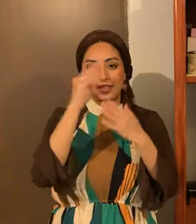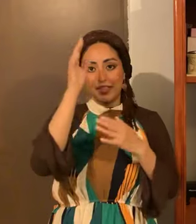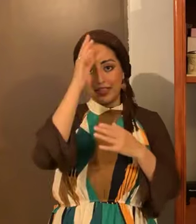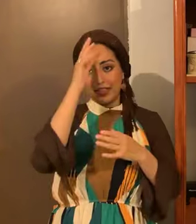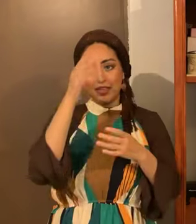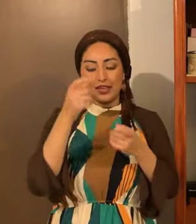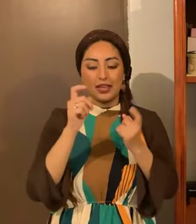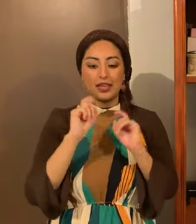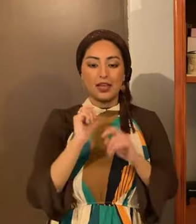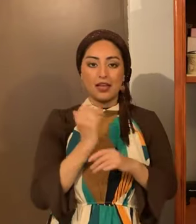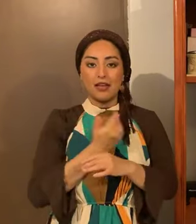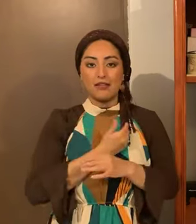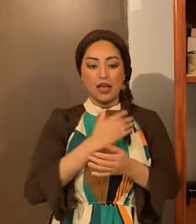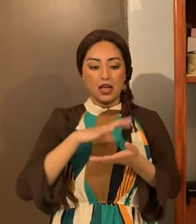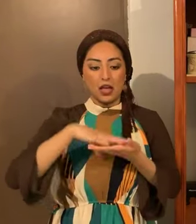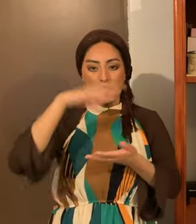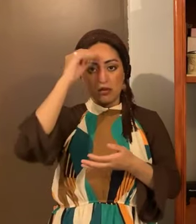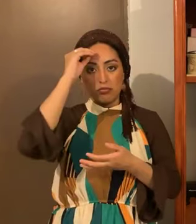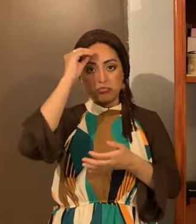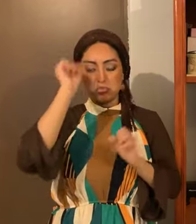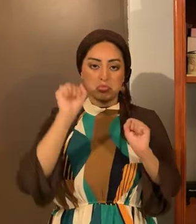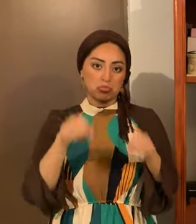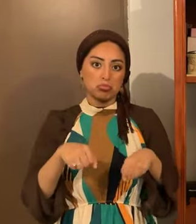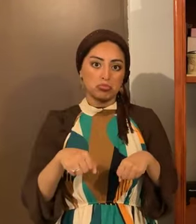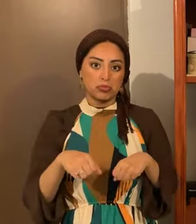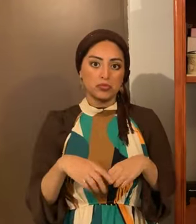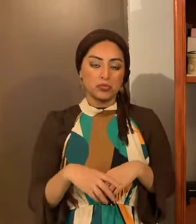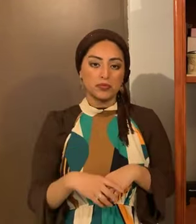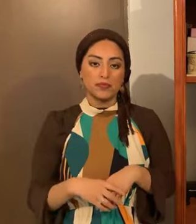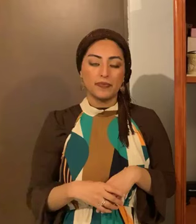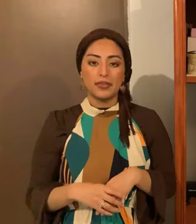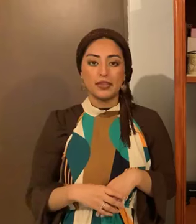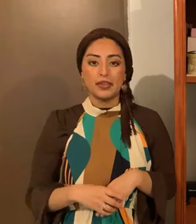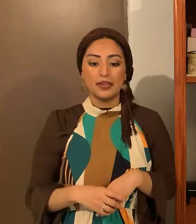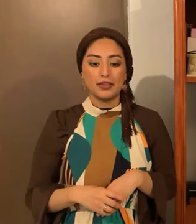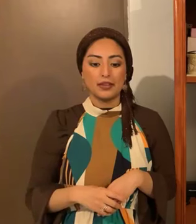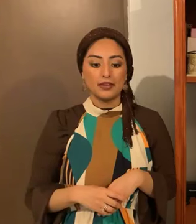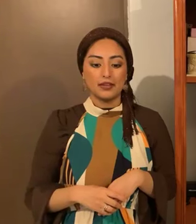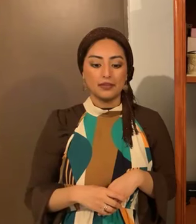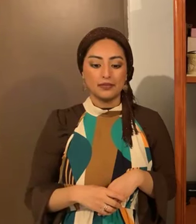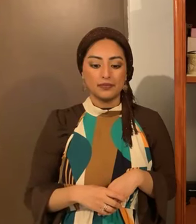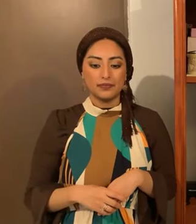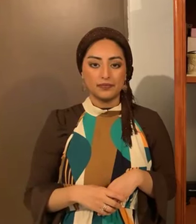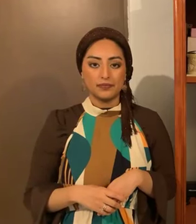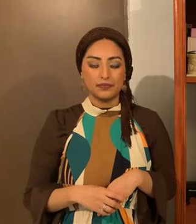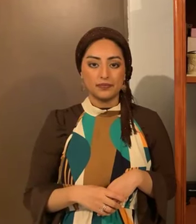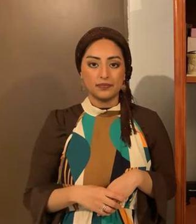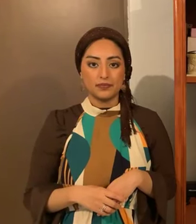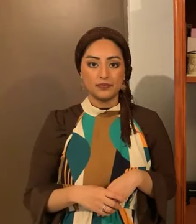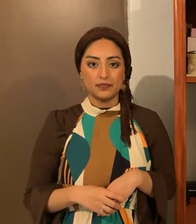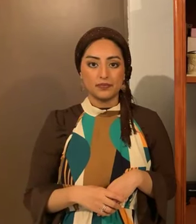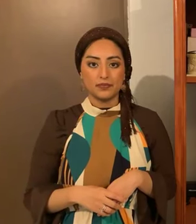todas estos conocimientos. Y bendito sea el Abacadosh. Ahora,